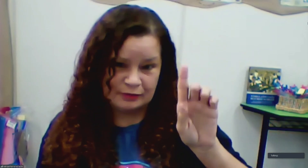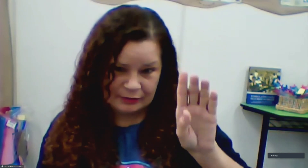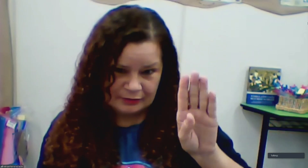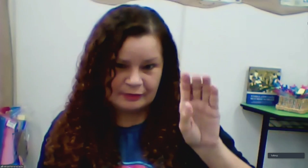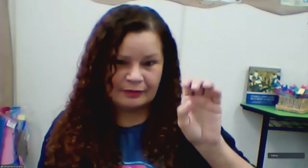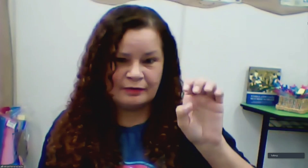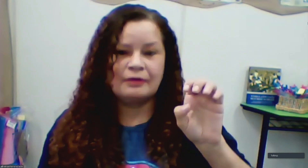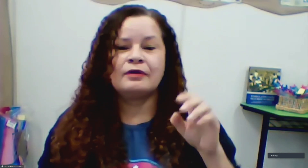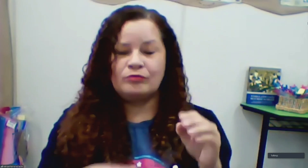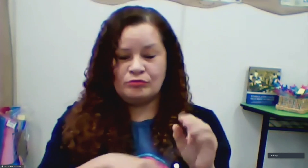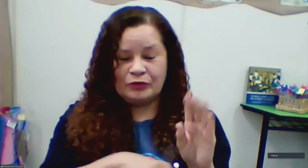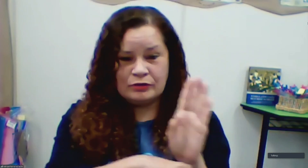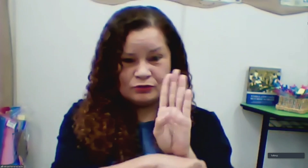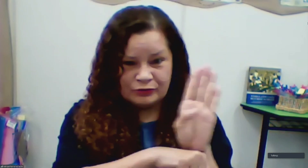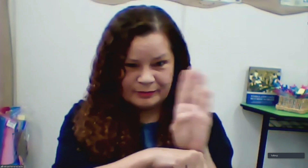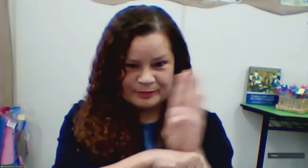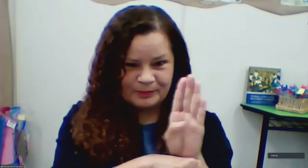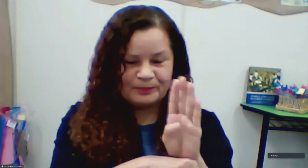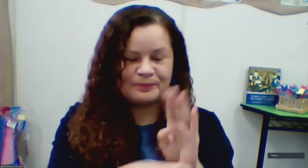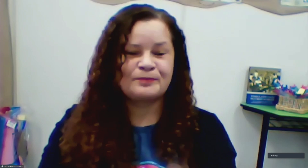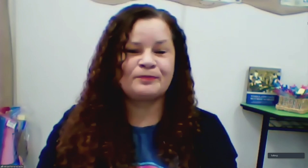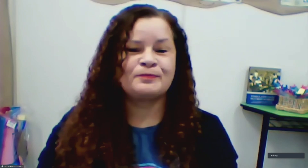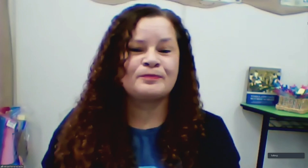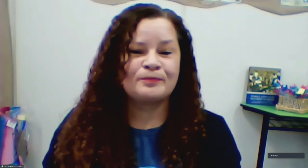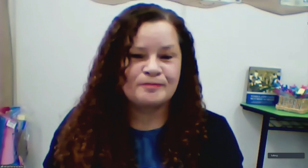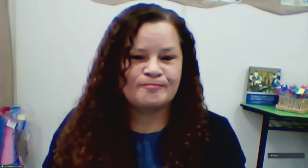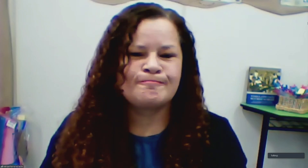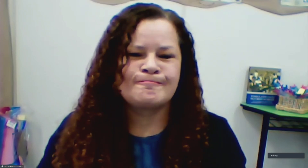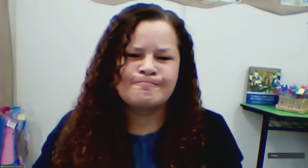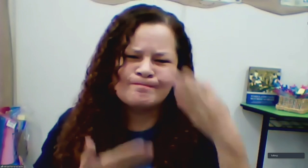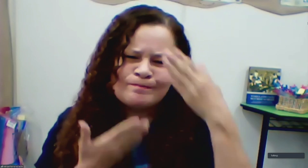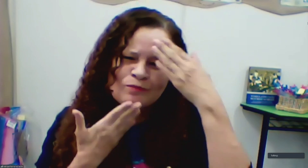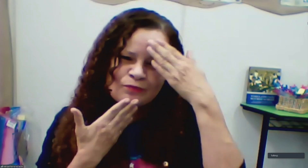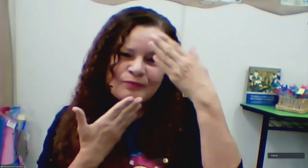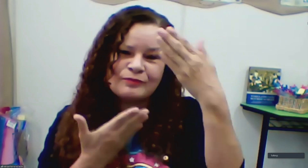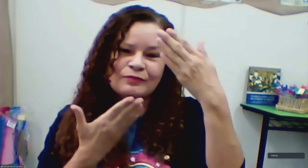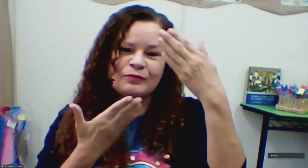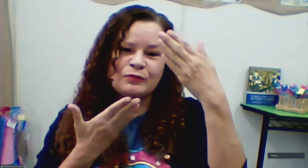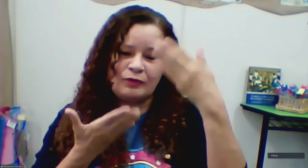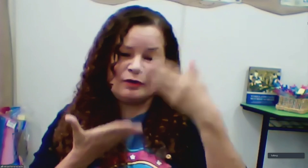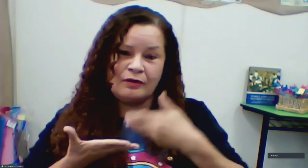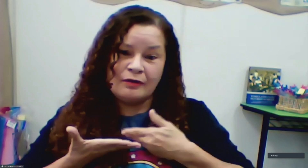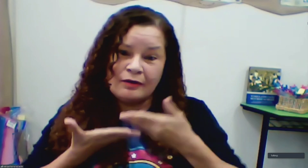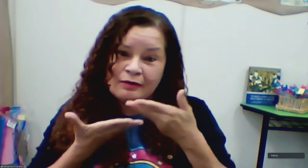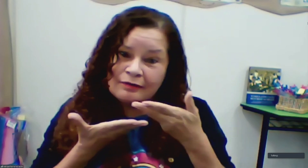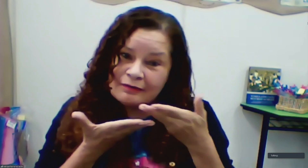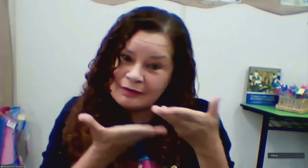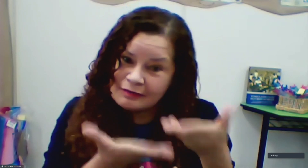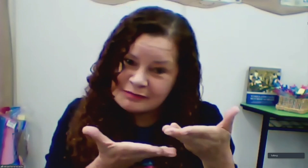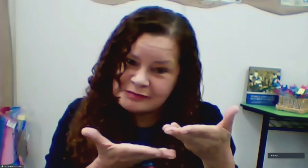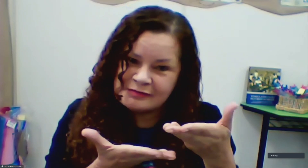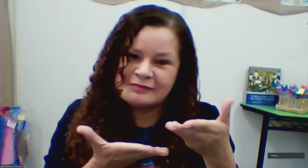E muito obrigado pelo convite. Obrigado de verdade, porque é muito importante.